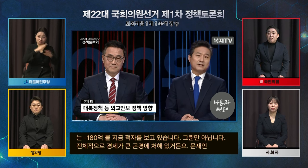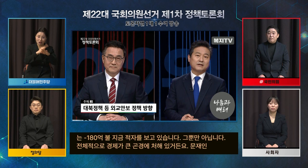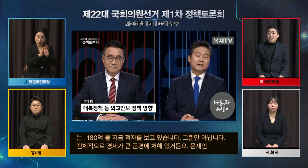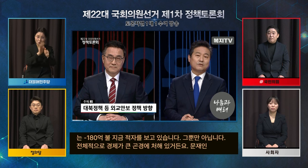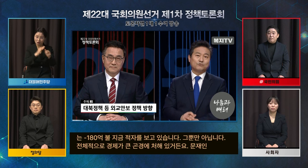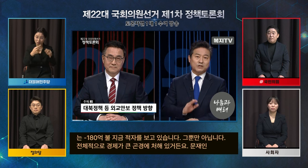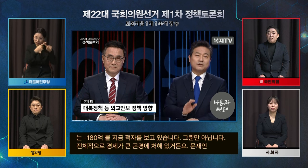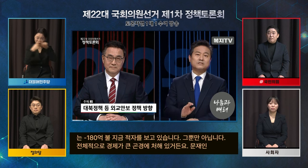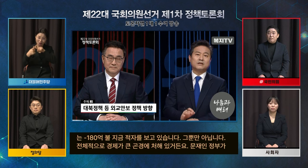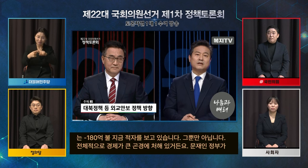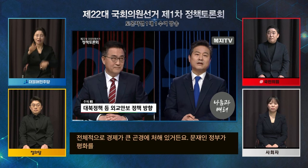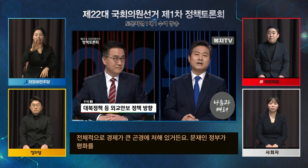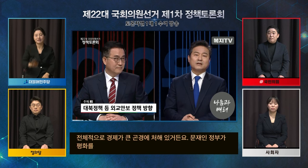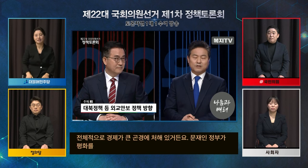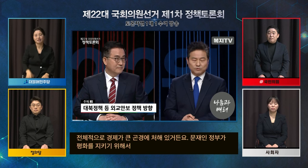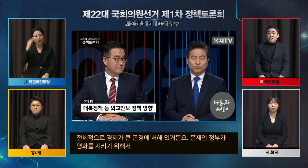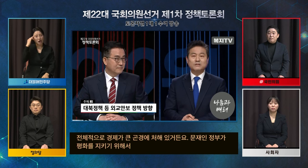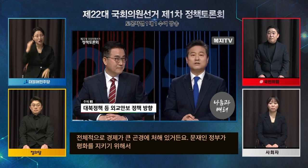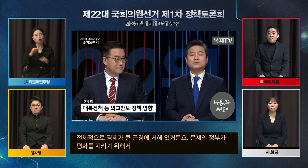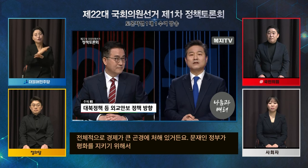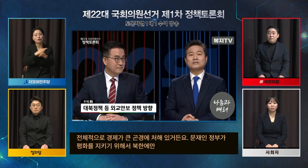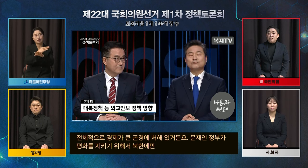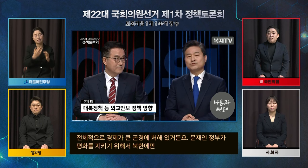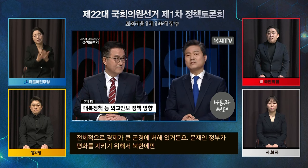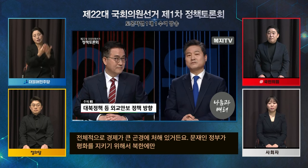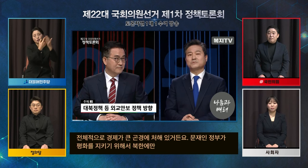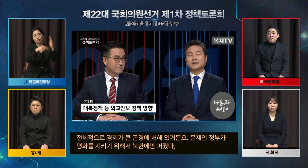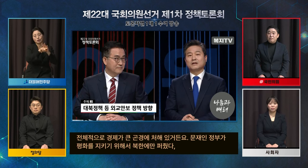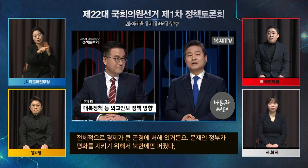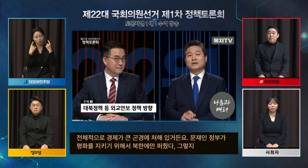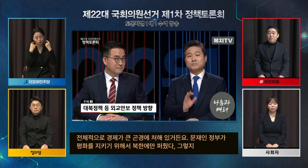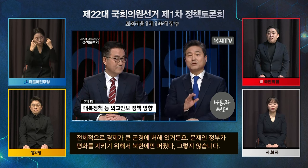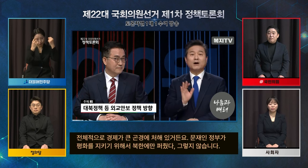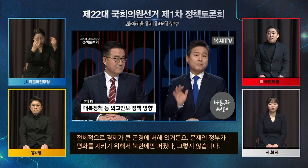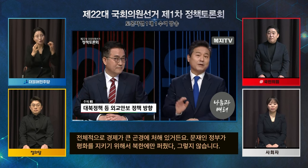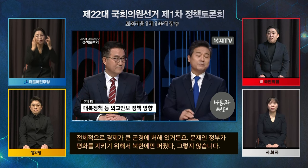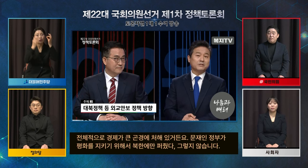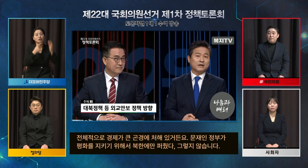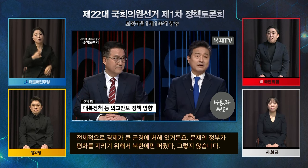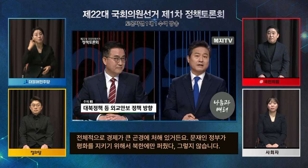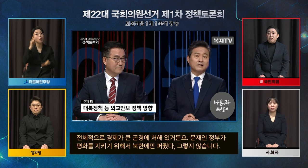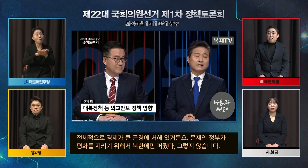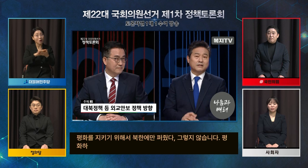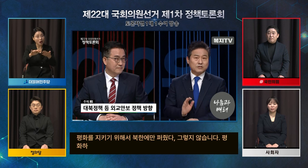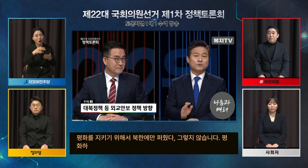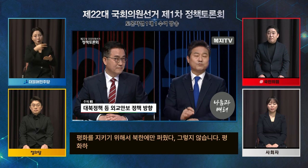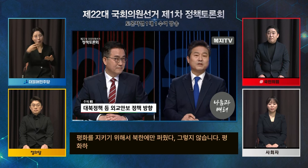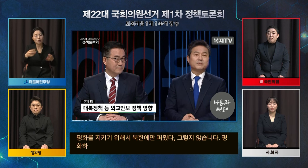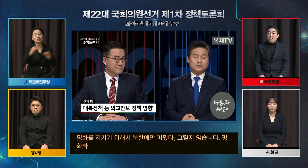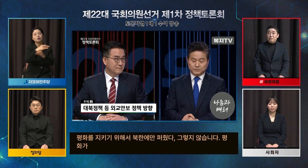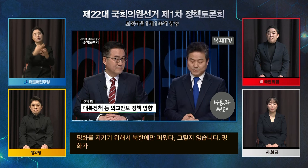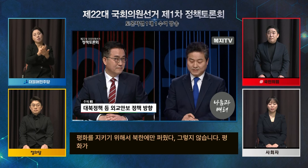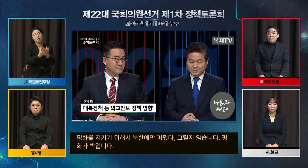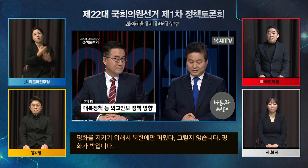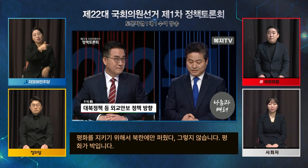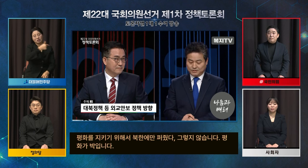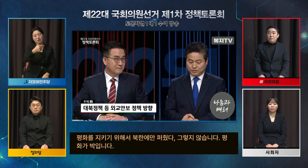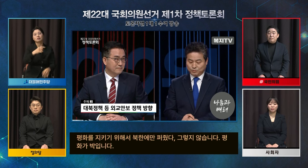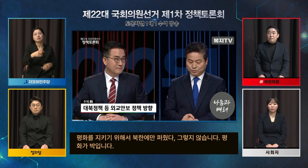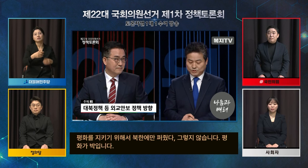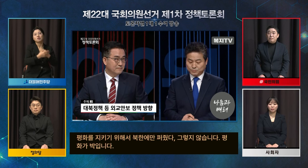않습니다. 우리 경제의 견고한 성장을 유지를 했습니다. 평화가 밥입니다. 이 점을 분명히 말씀을